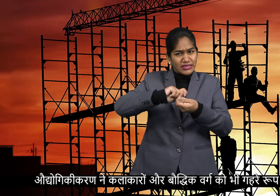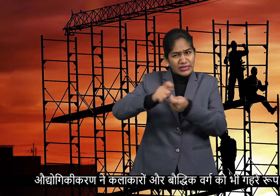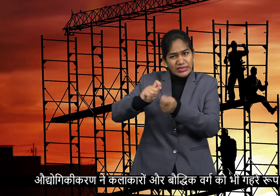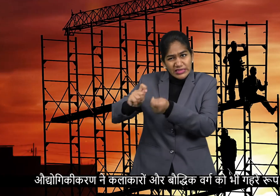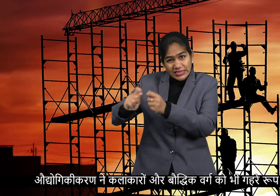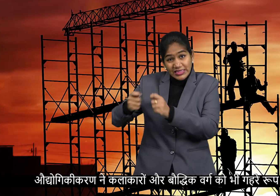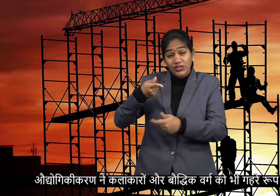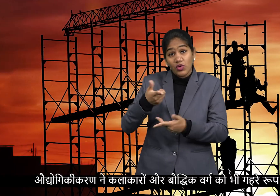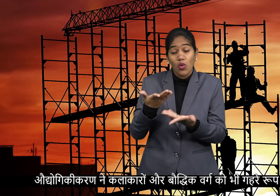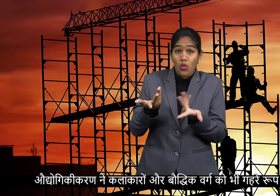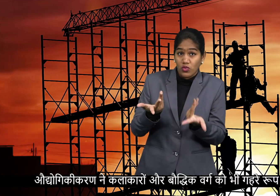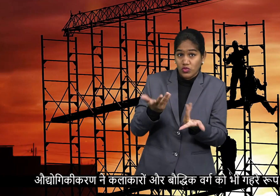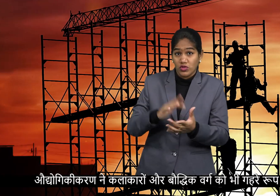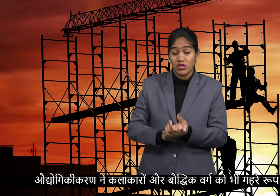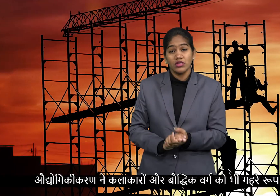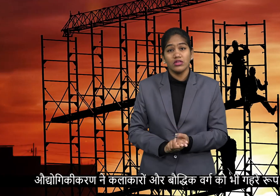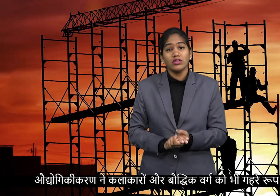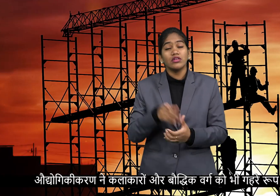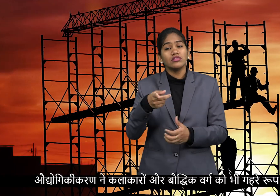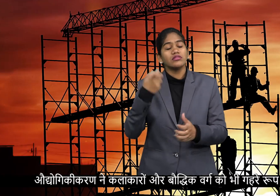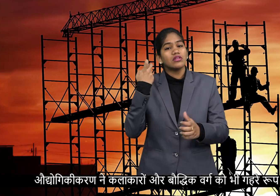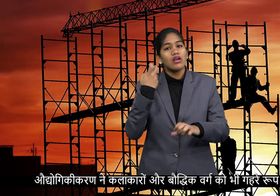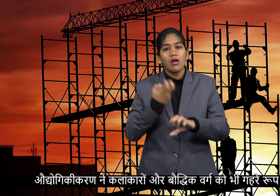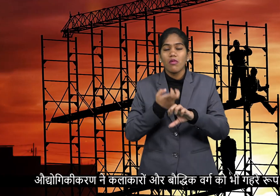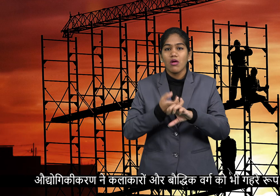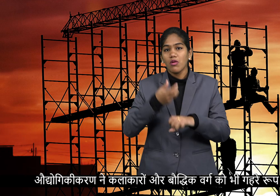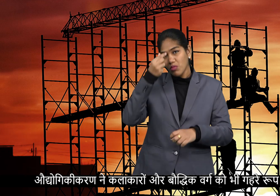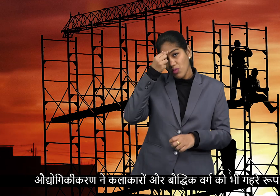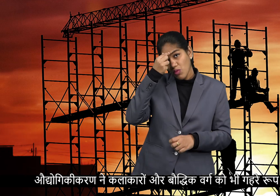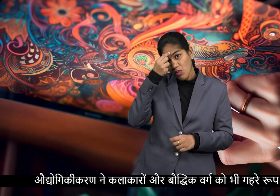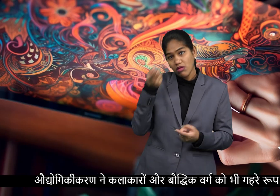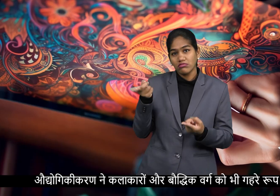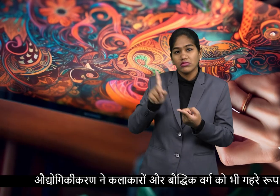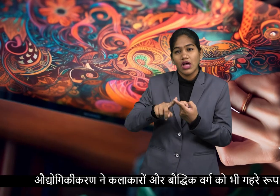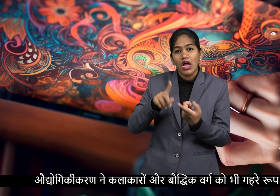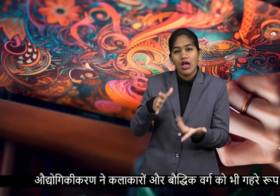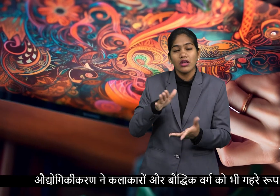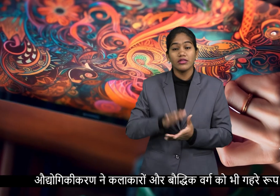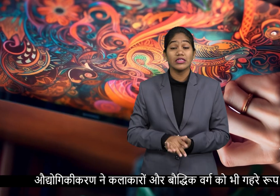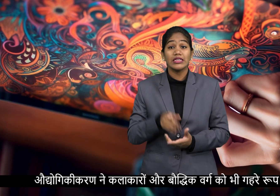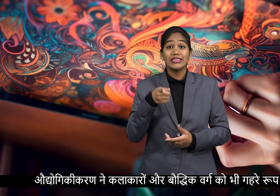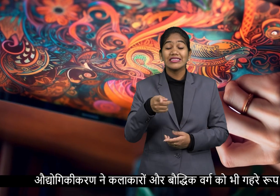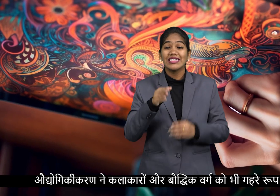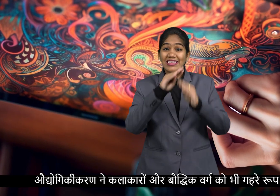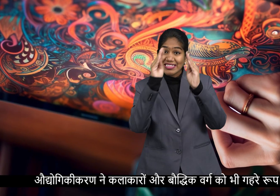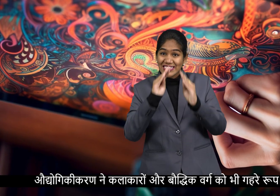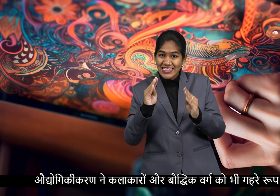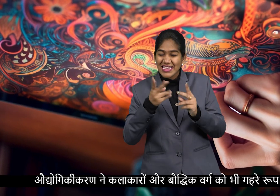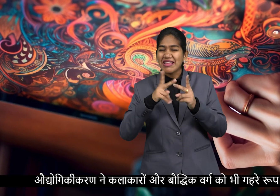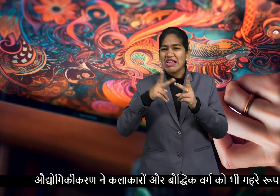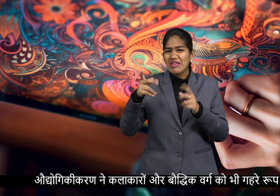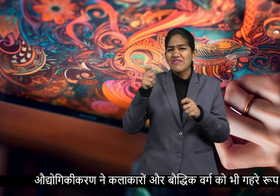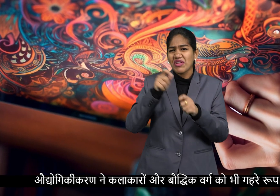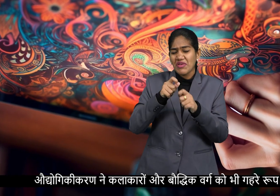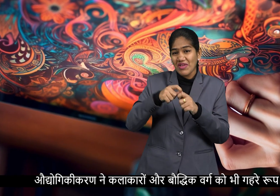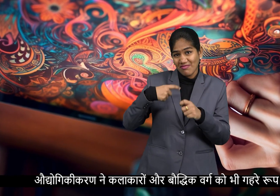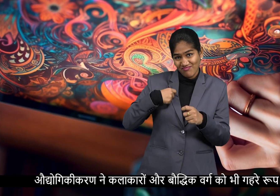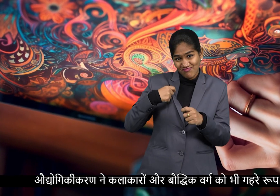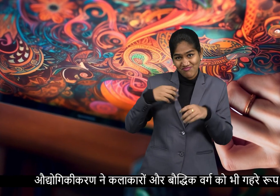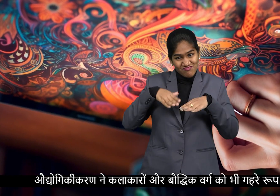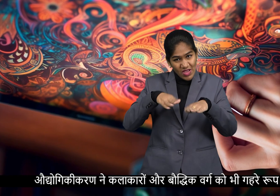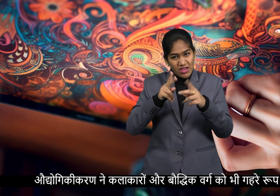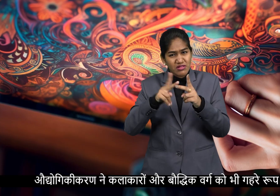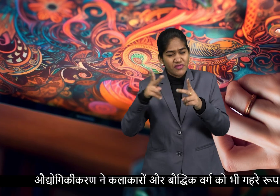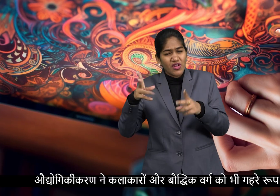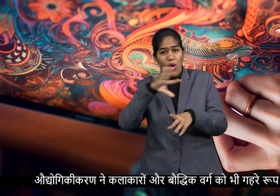औद्योगिकीकरण के कलाकारों और बौद्धिक वर्ग को भी गहरे रूप से प्रभावित